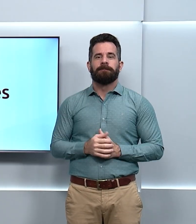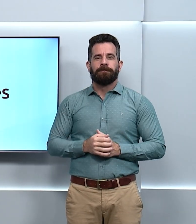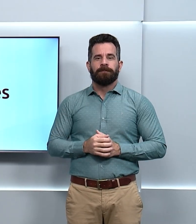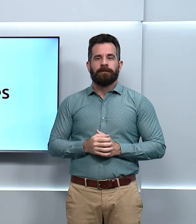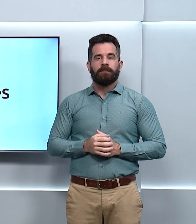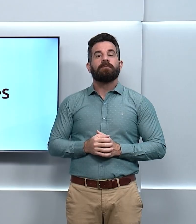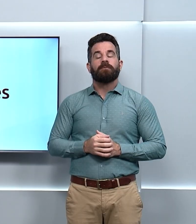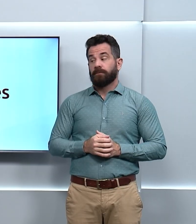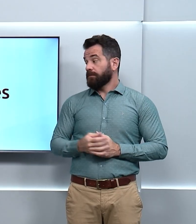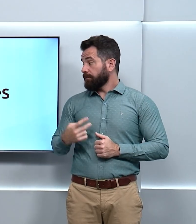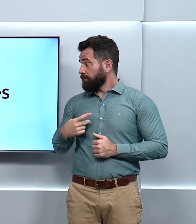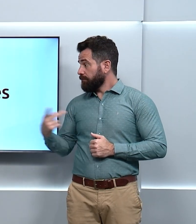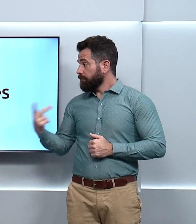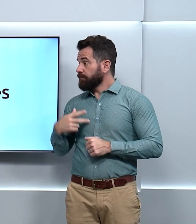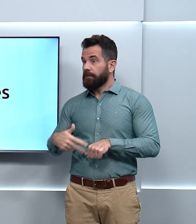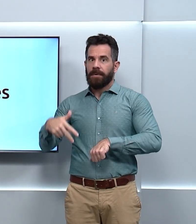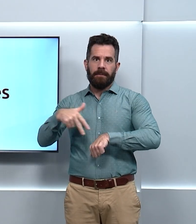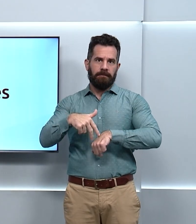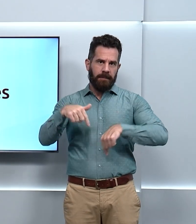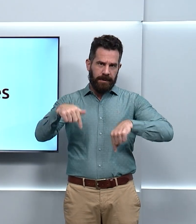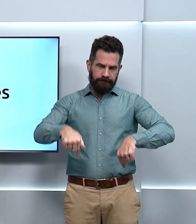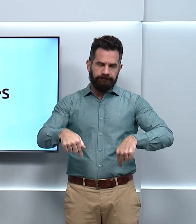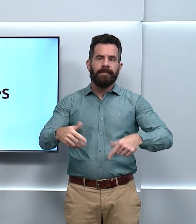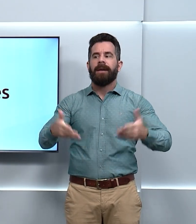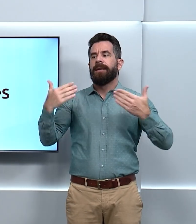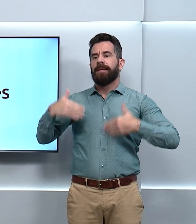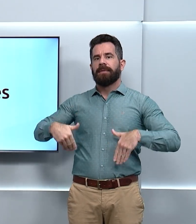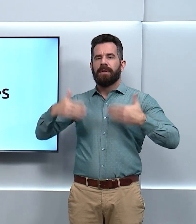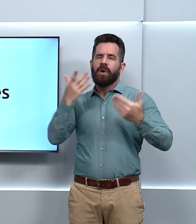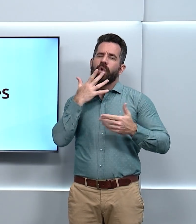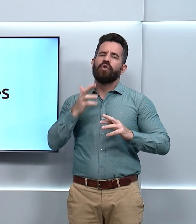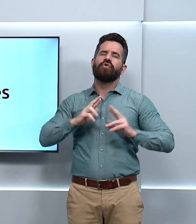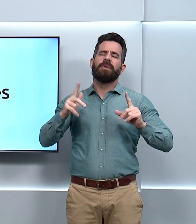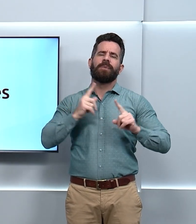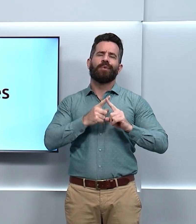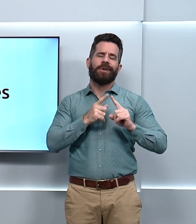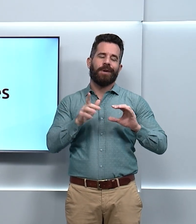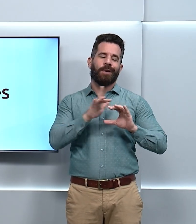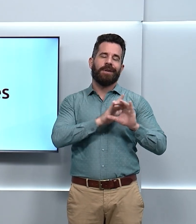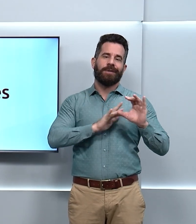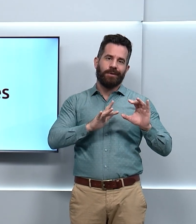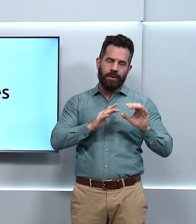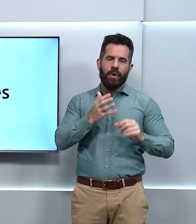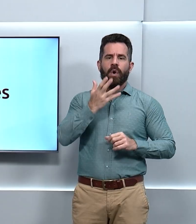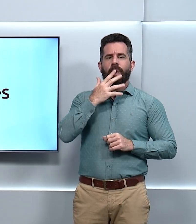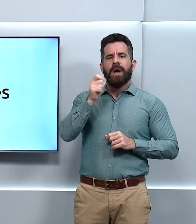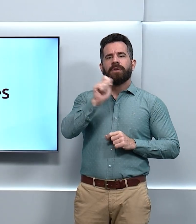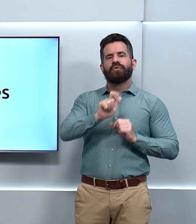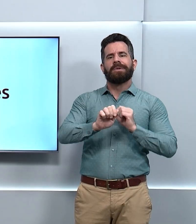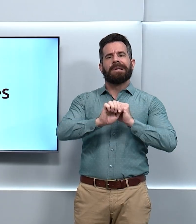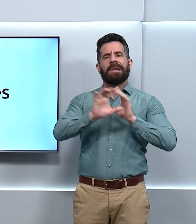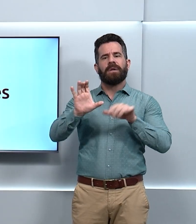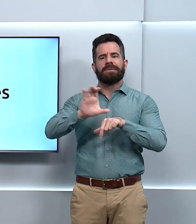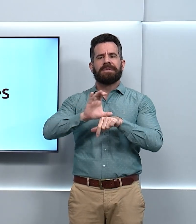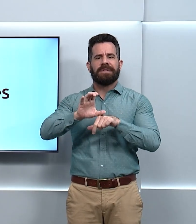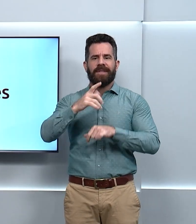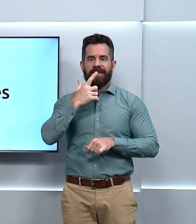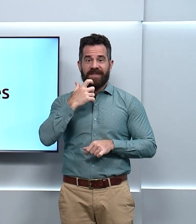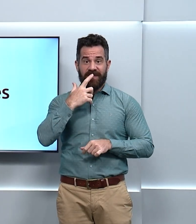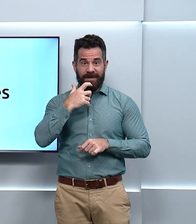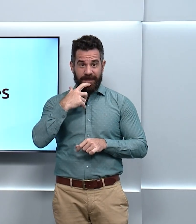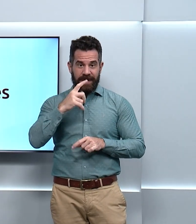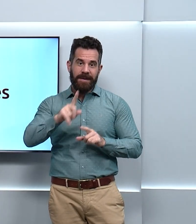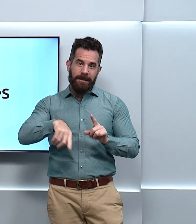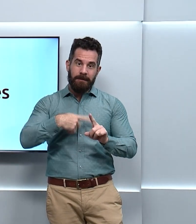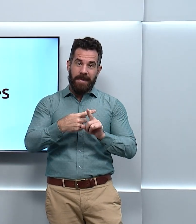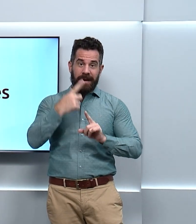cheia. Nós dois estamos de pé e atrás está o cenário do Conexões, em tons de azul claro, cinza e